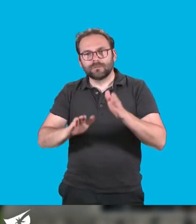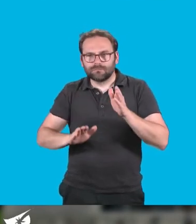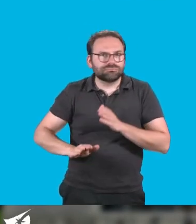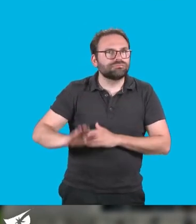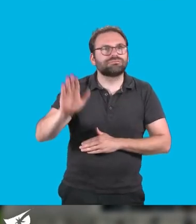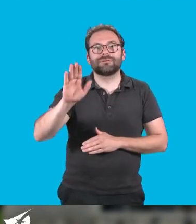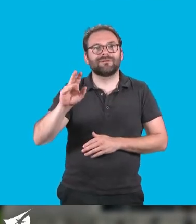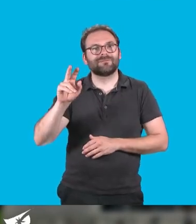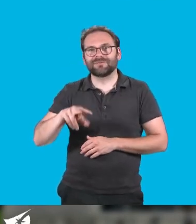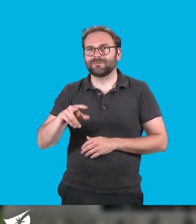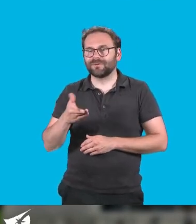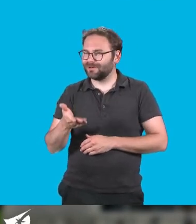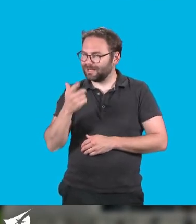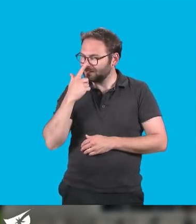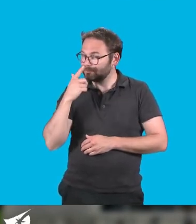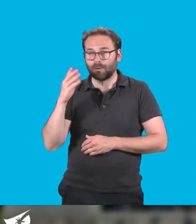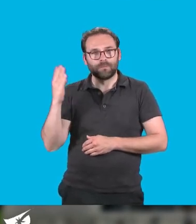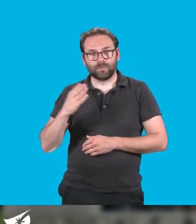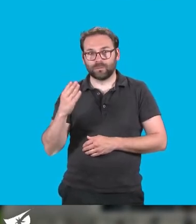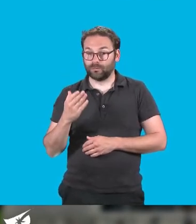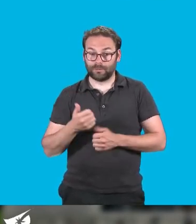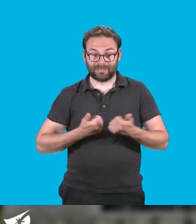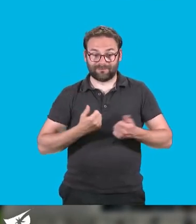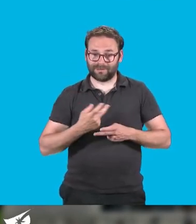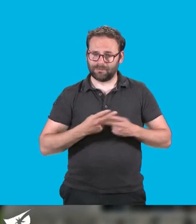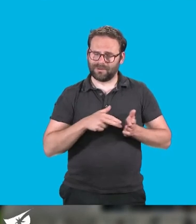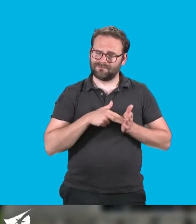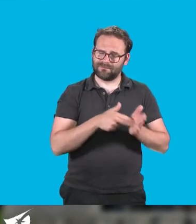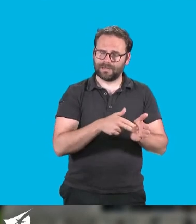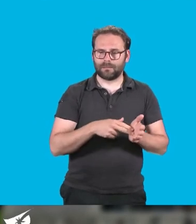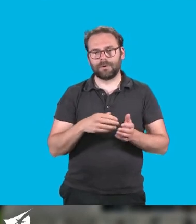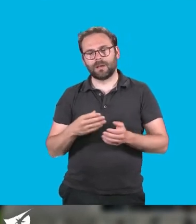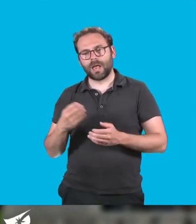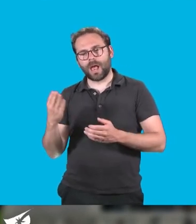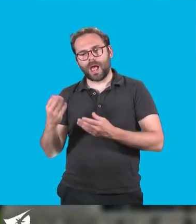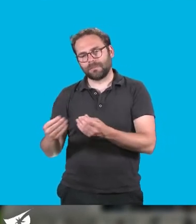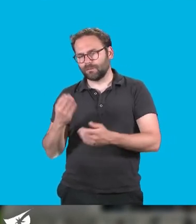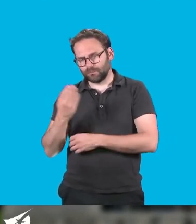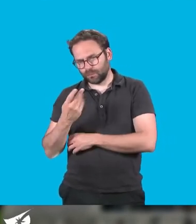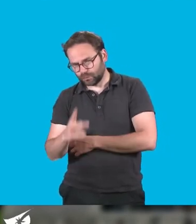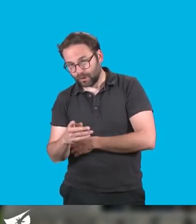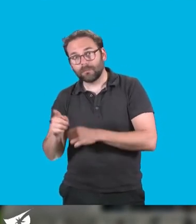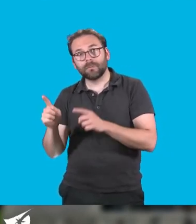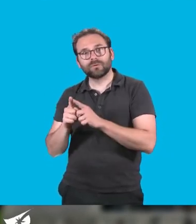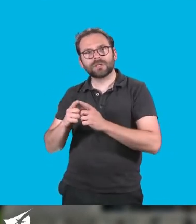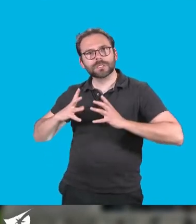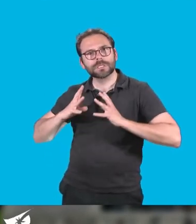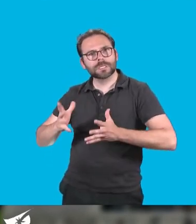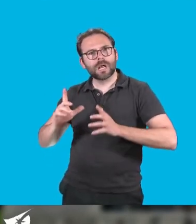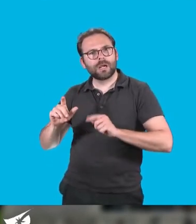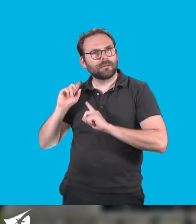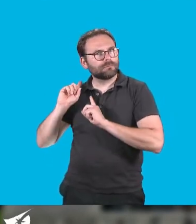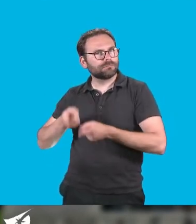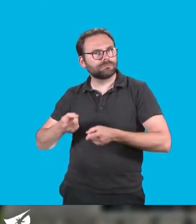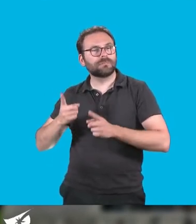exige, à mon avis, la fiabilisation du service public, les besoins de nos habitants, mais aussi le volontarisme qui nous anime depuis le